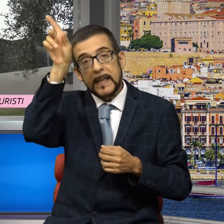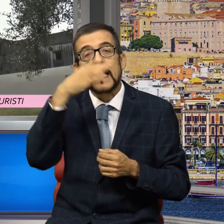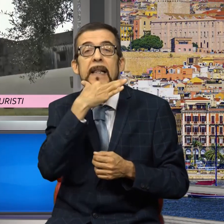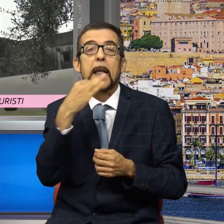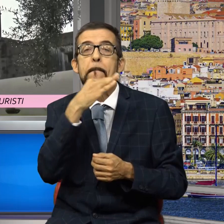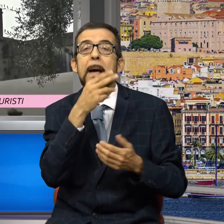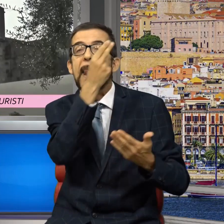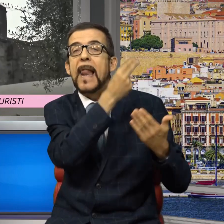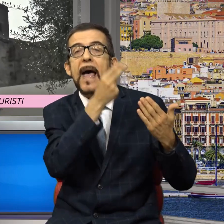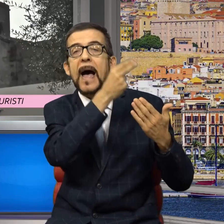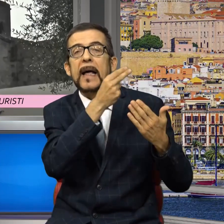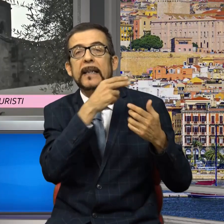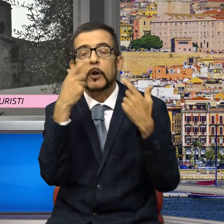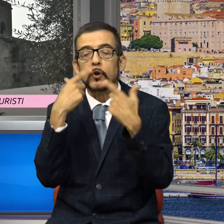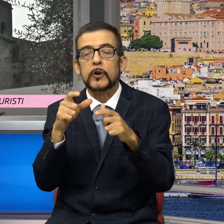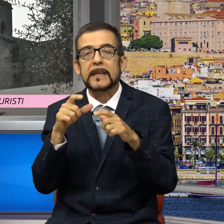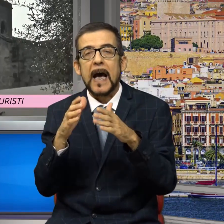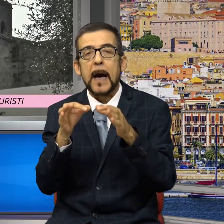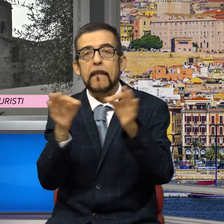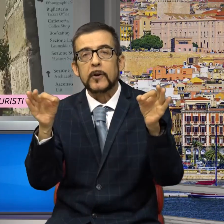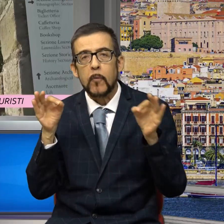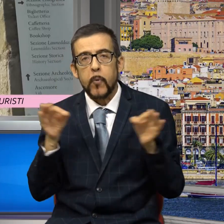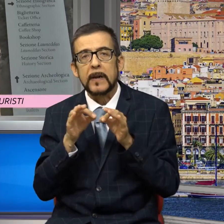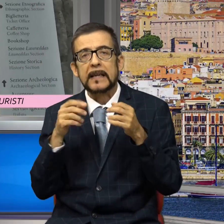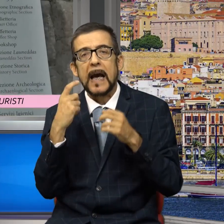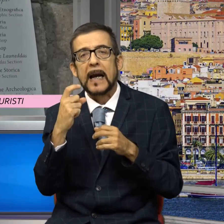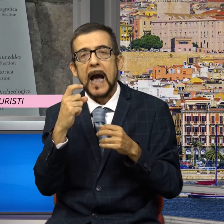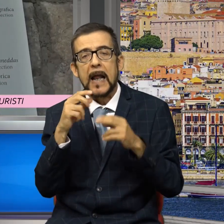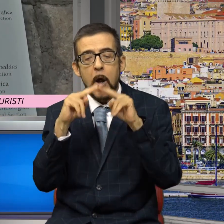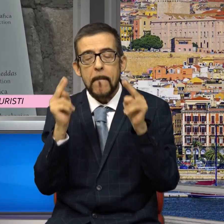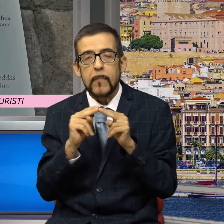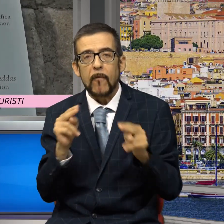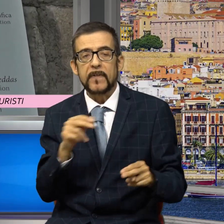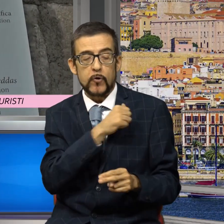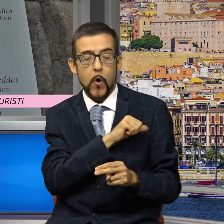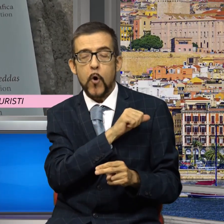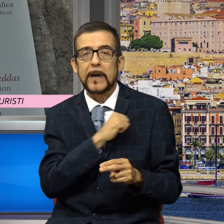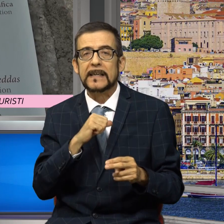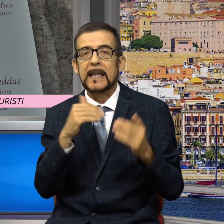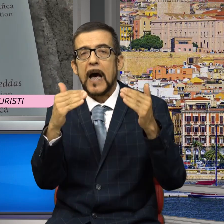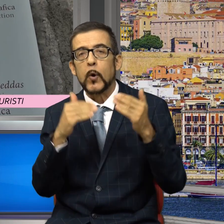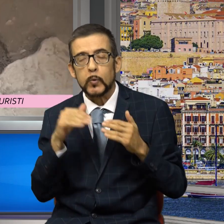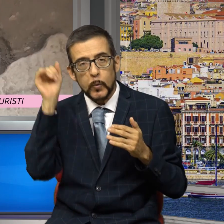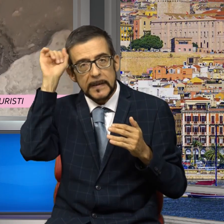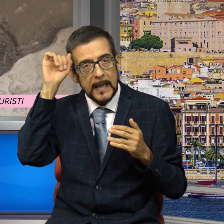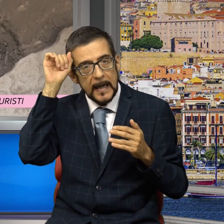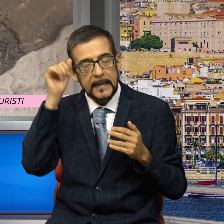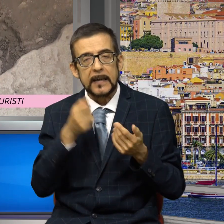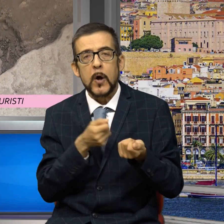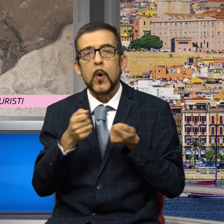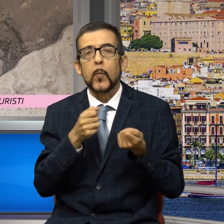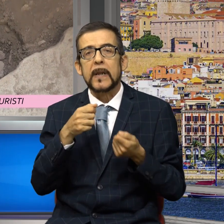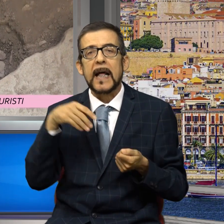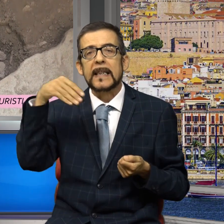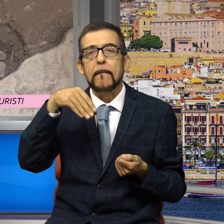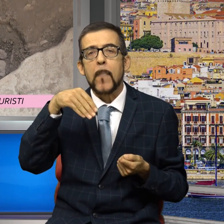Paesaggio per la città metropolitana di Cagliari e le province di Oristano e Sud Sardegna guidata da Monica Stocchino. Le